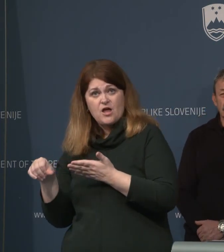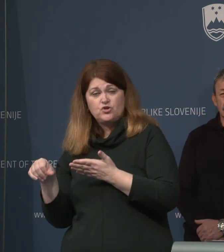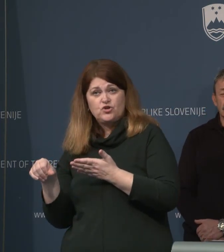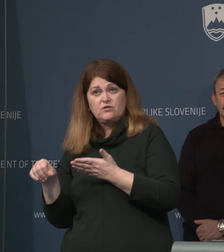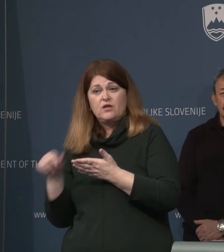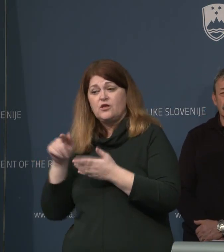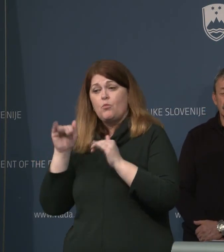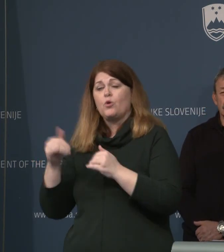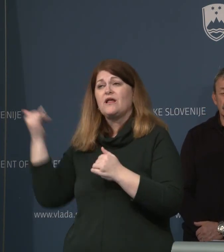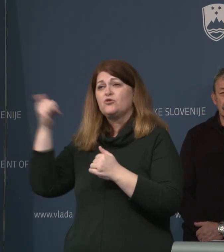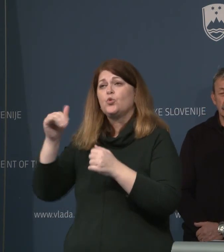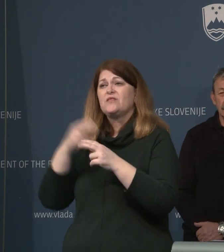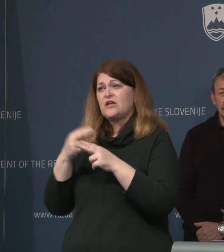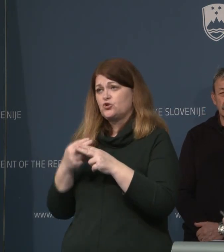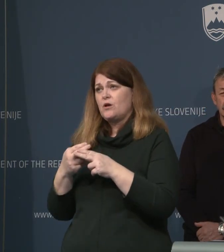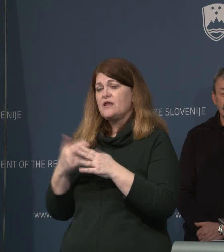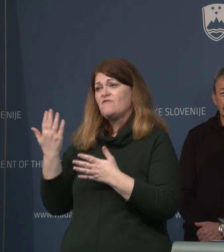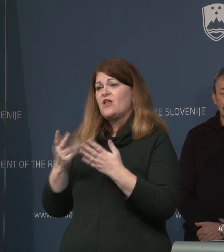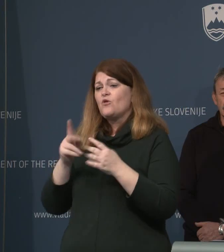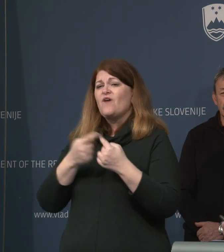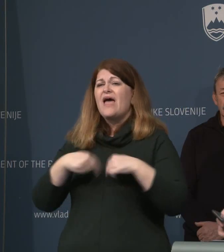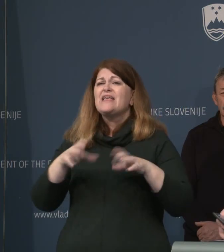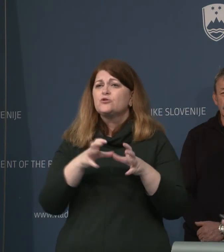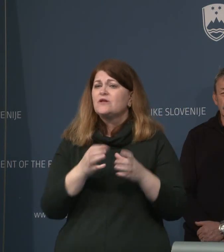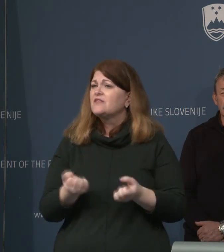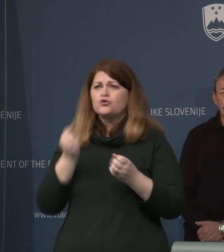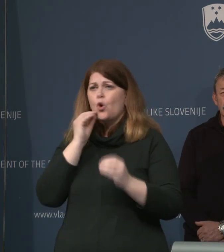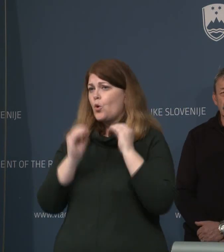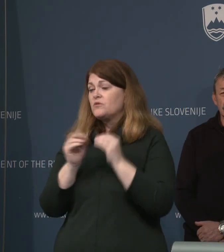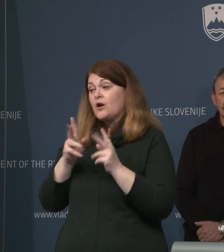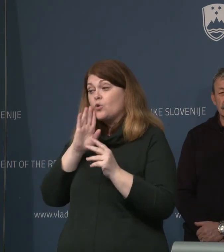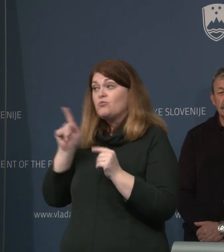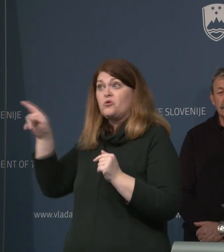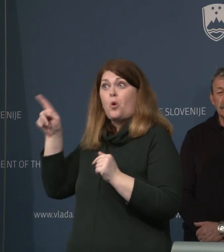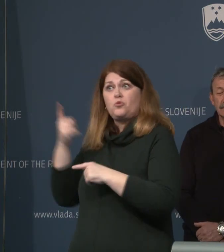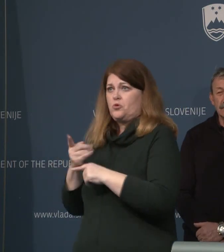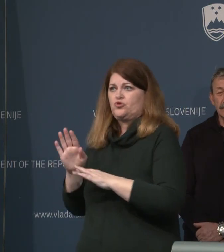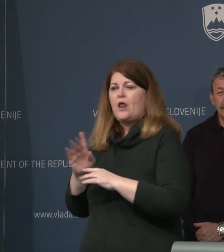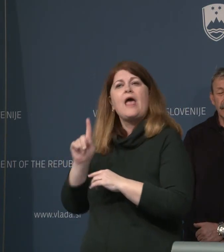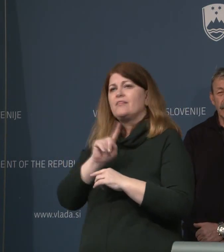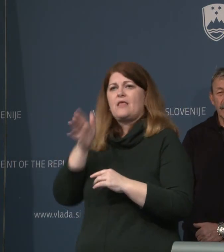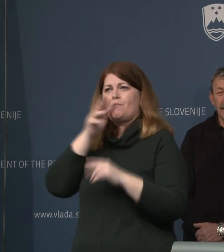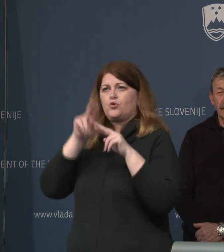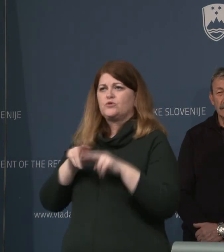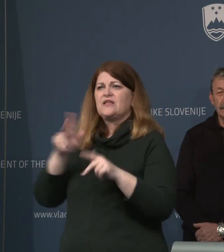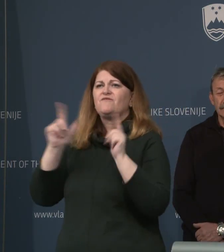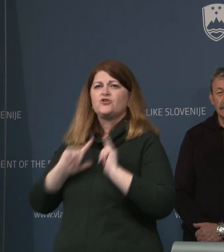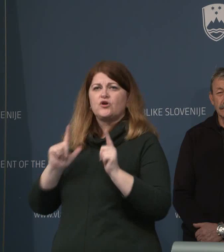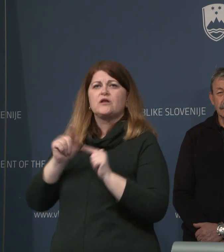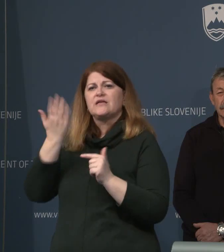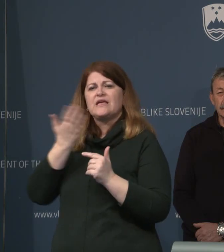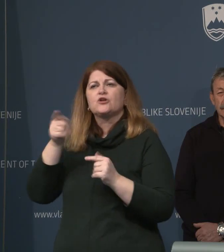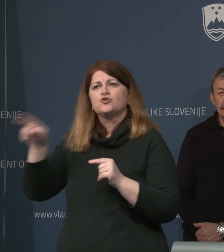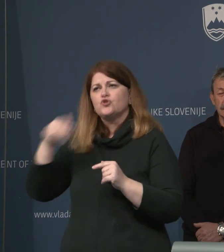te tuji državljani, oziroma verjetno v izolacijo, težko komentiram, kako se bodo odločili, ampak ne bodo ostali v čakalnici, ker so bili